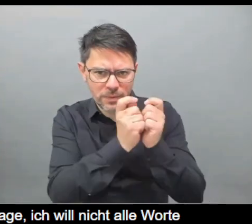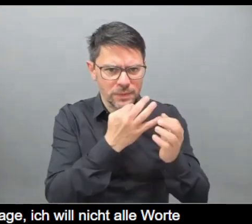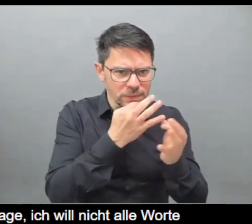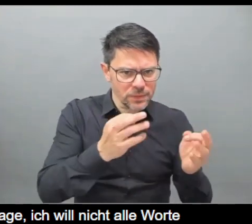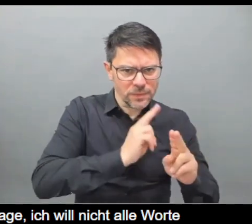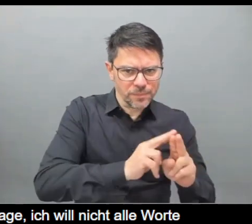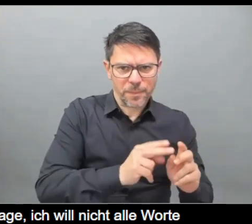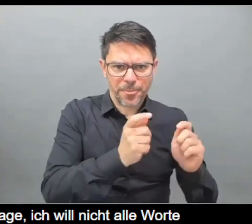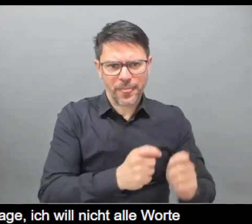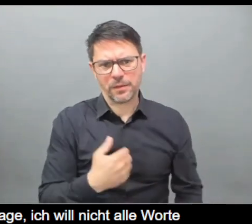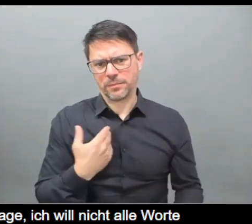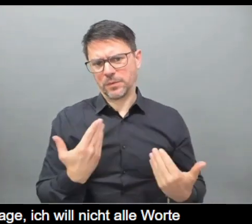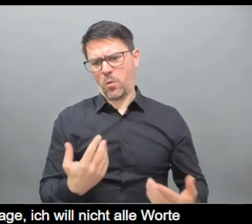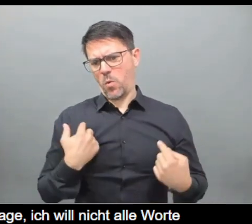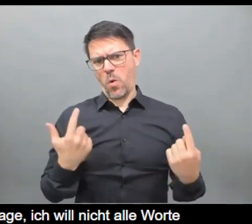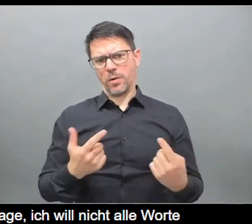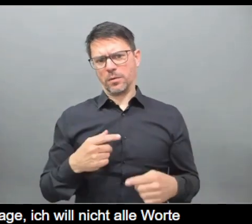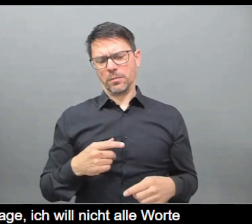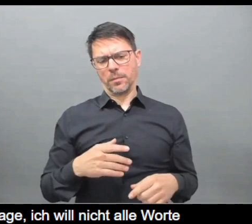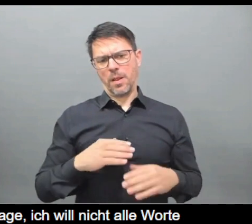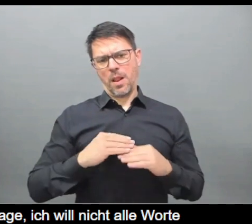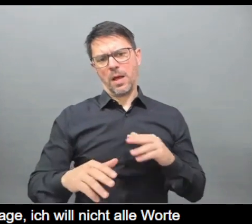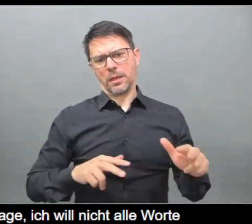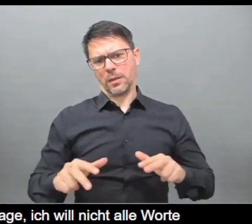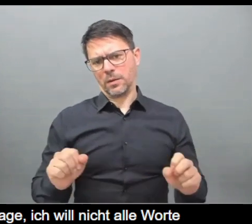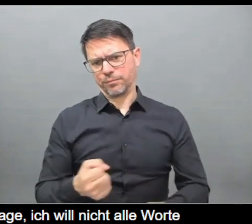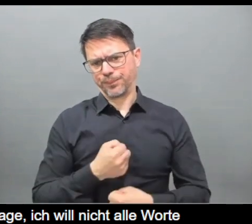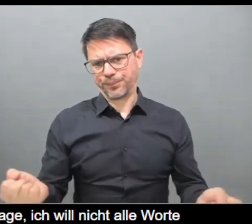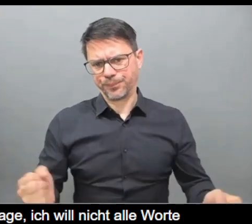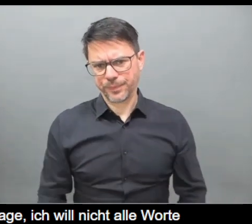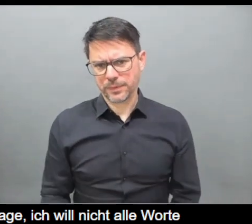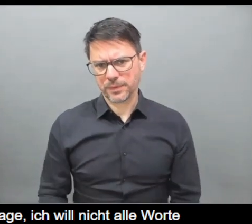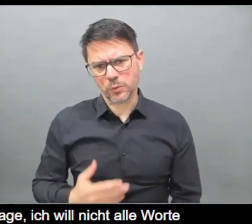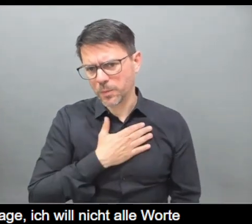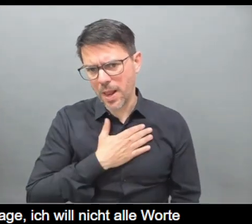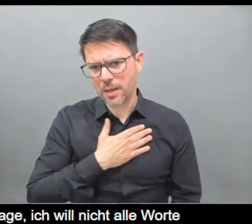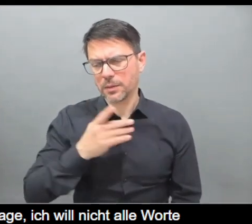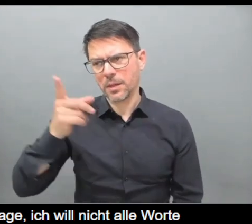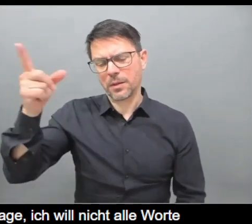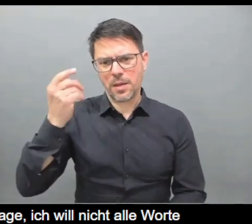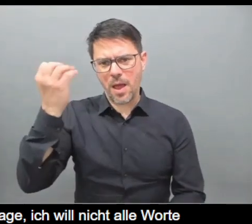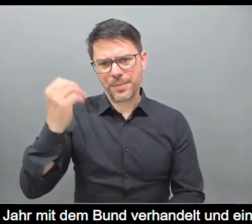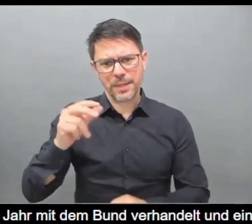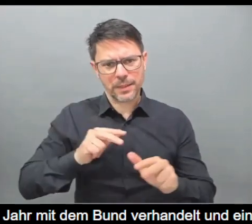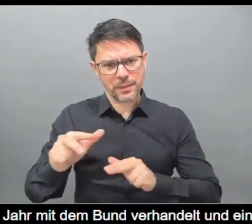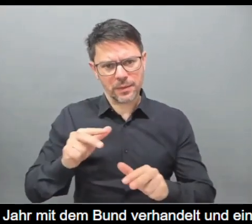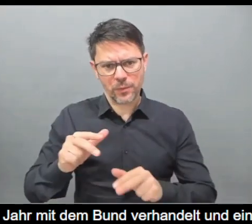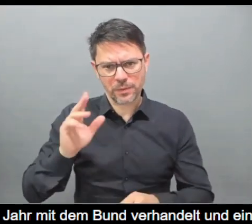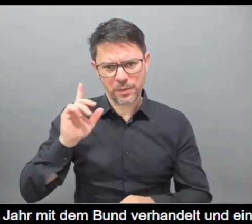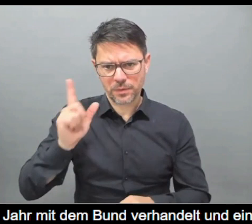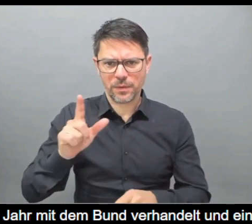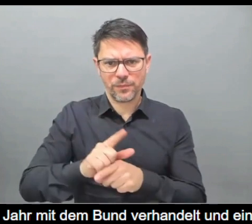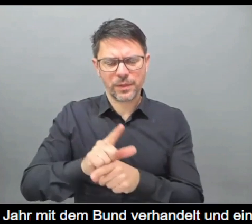jetzt dann mit vielen Sommerfesten und so weiter Ja, die Bevölkerung auch wieder zu positiven